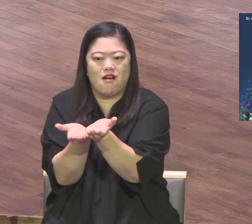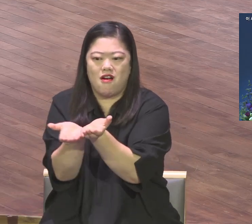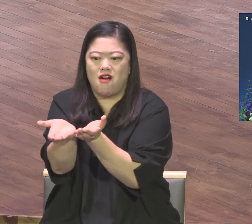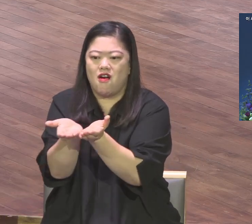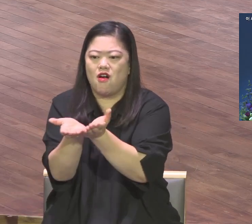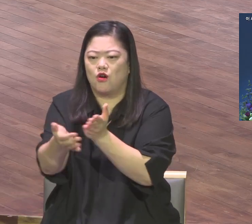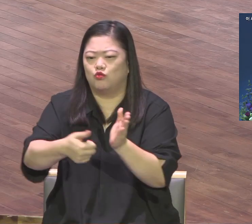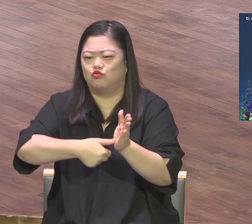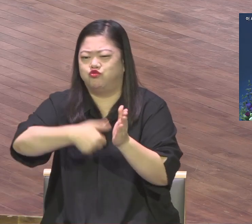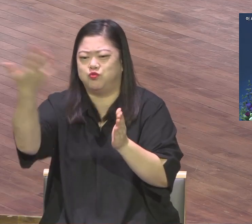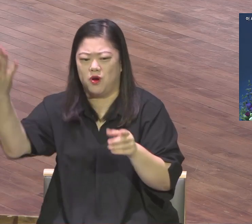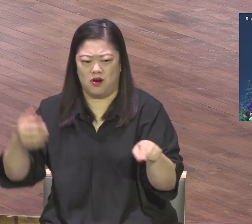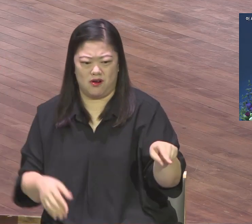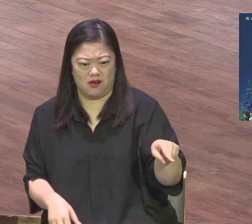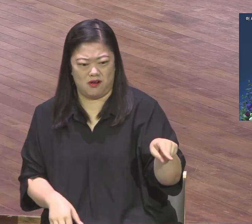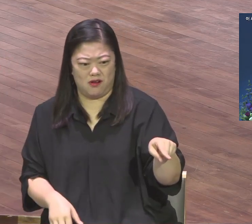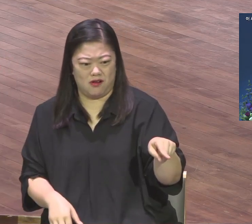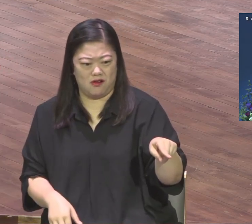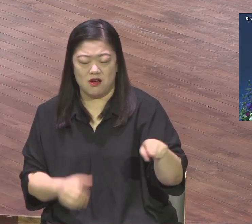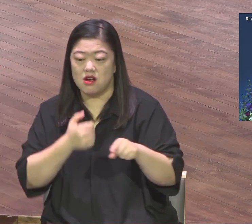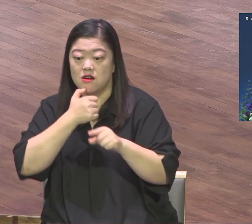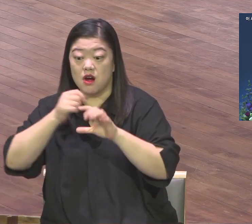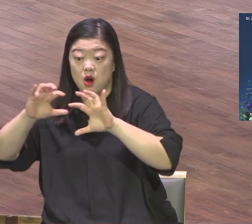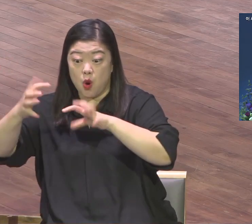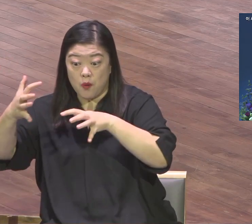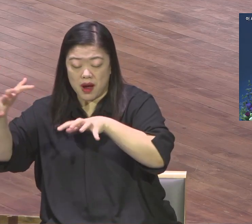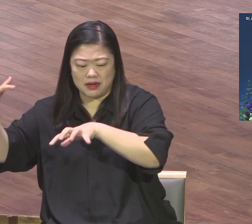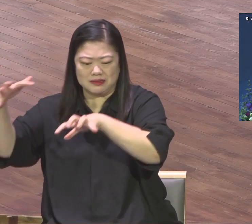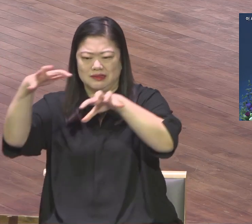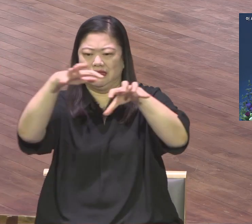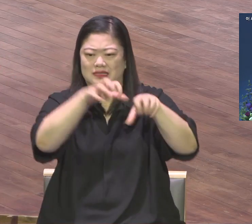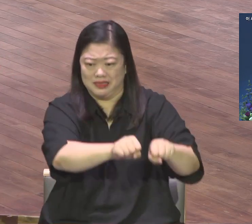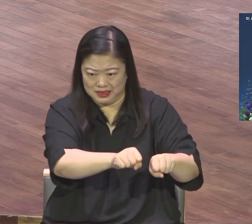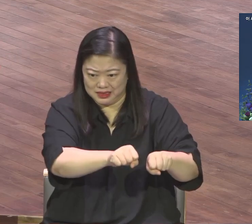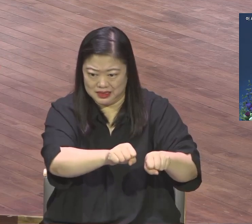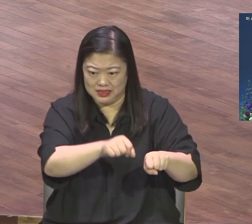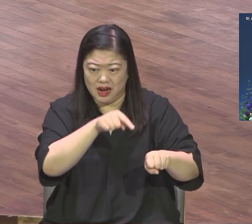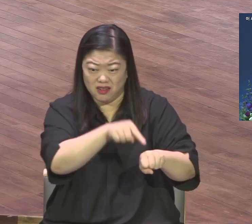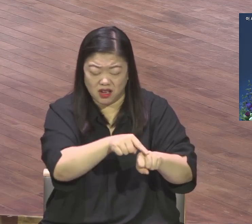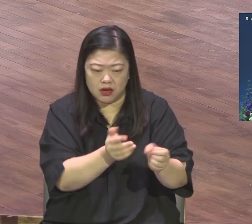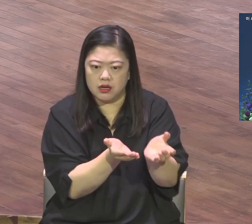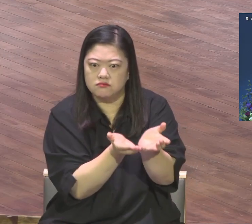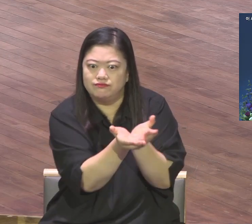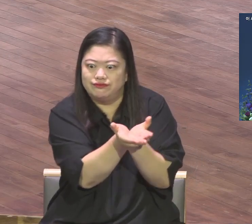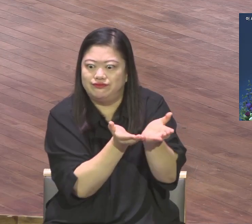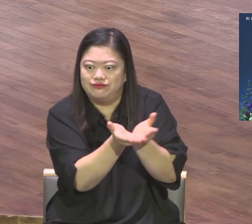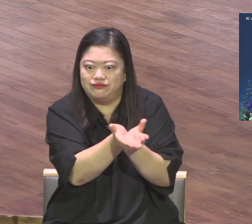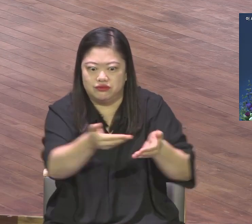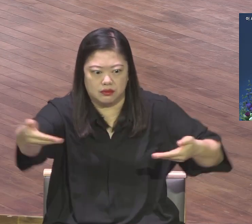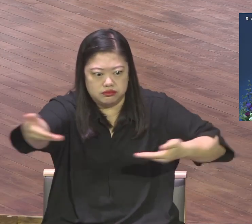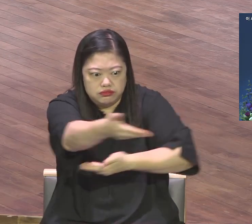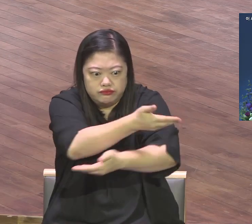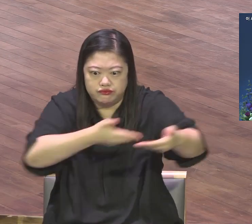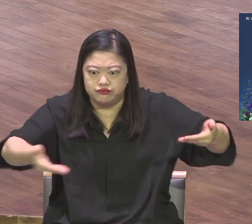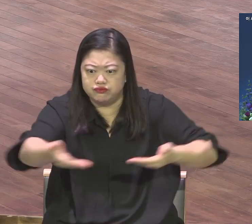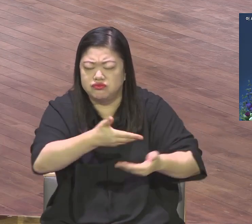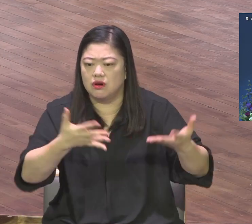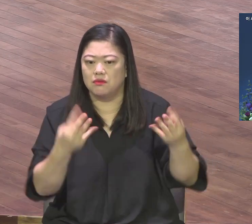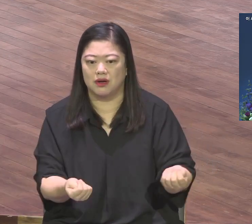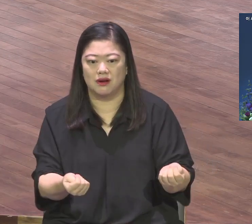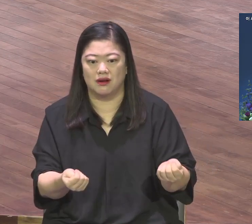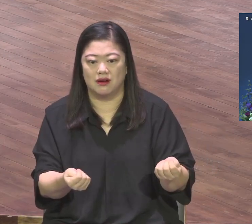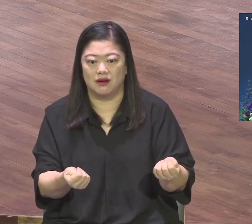로마 지배 아래 있던 소아시아 전체 수도였어요. 얼마나